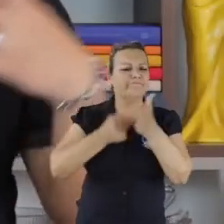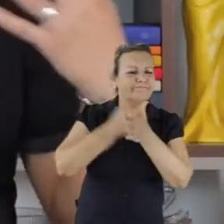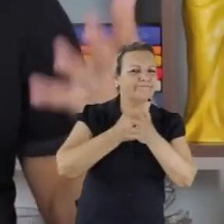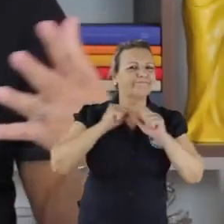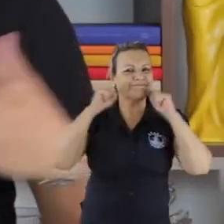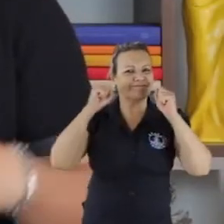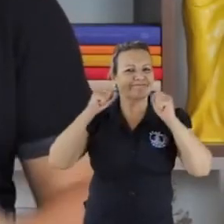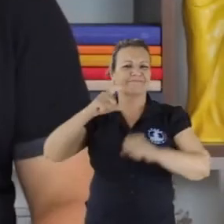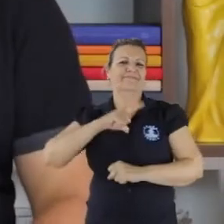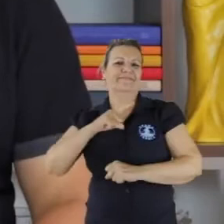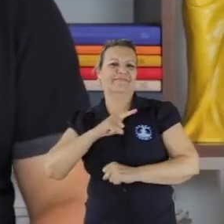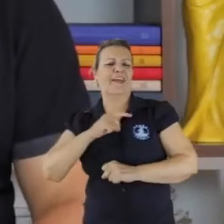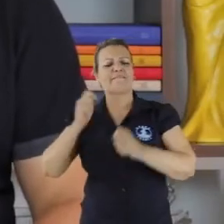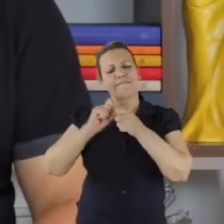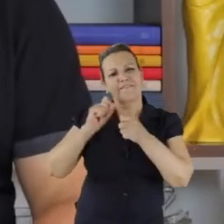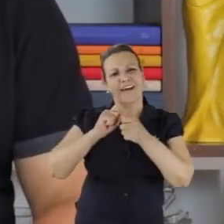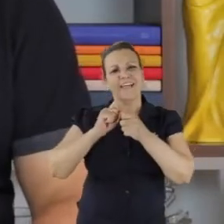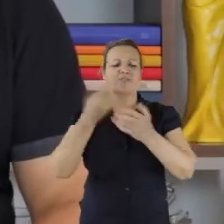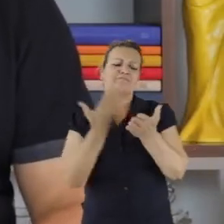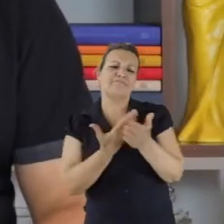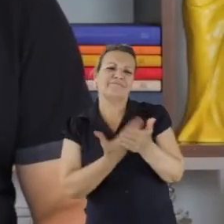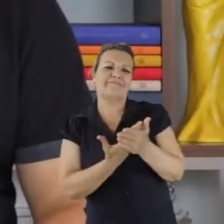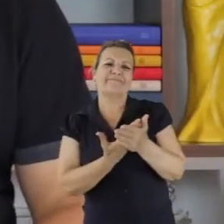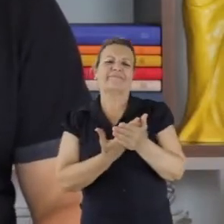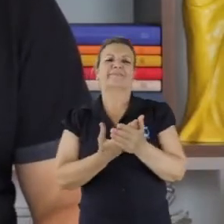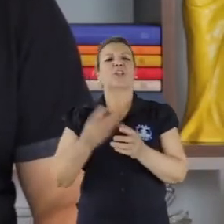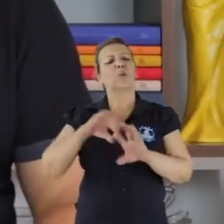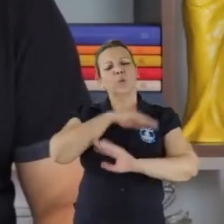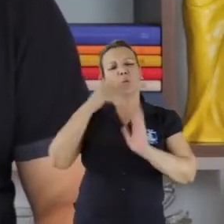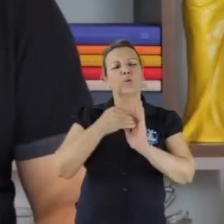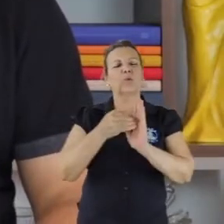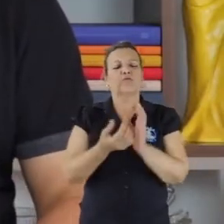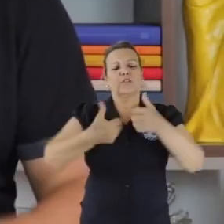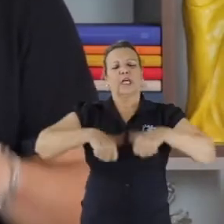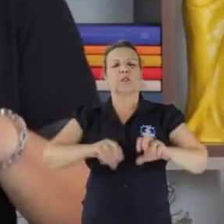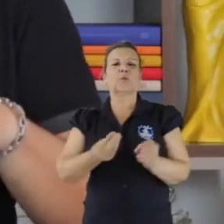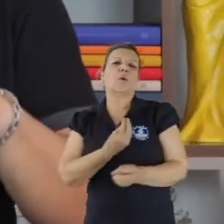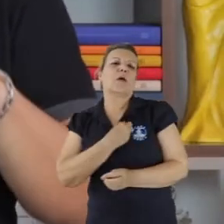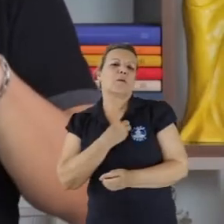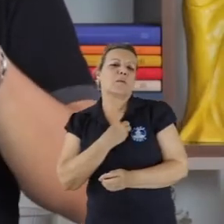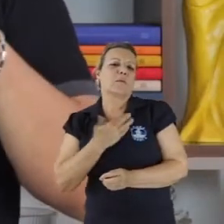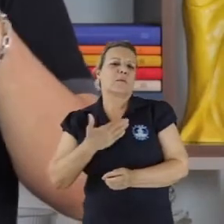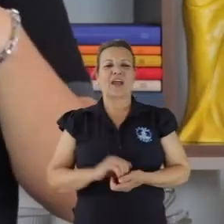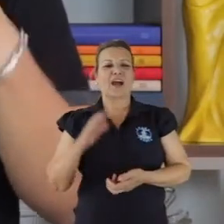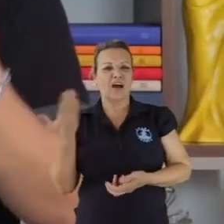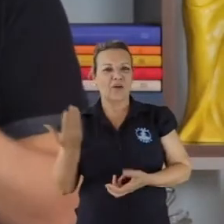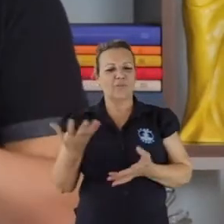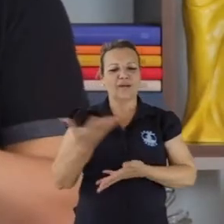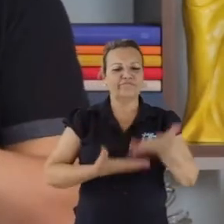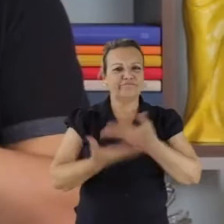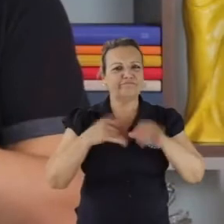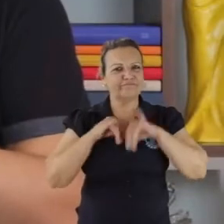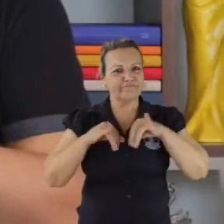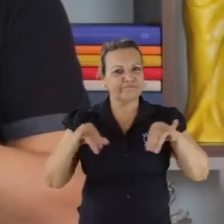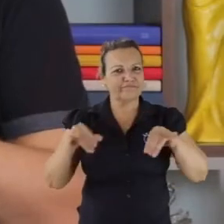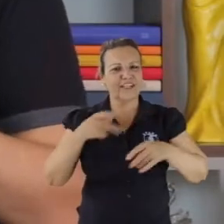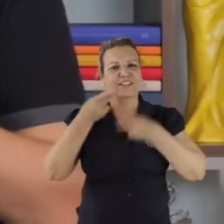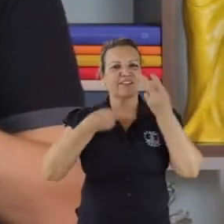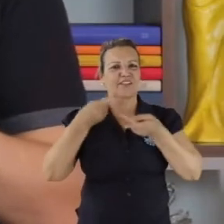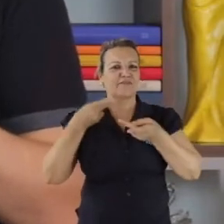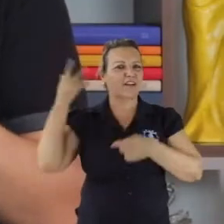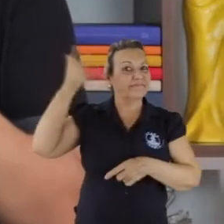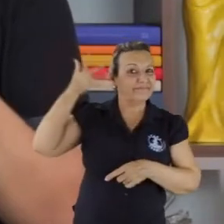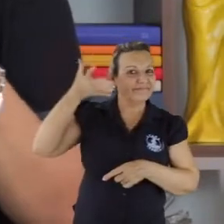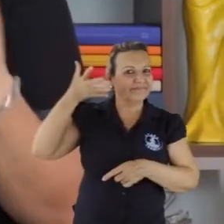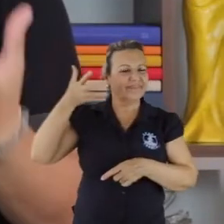uma profusão de falas e palestras para que você seja protagonista, para que você tenha o controle da situação e coloque